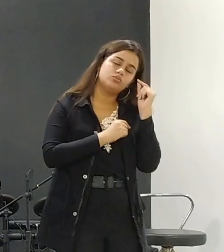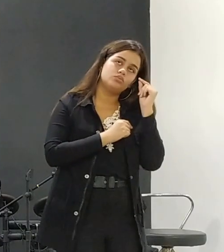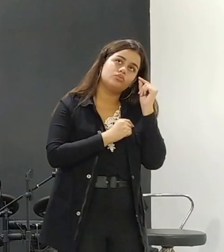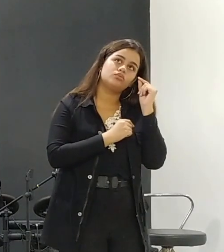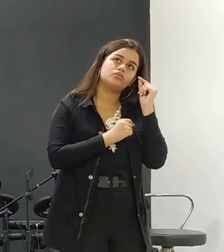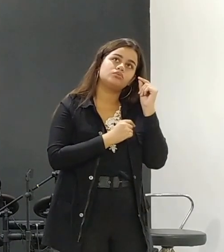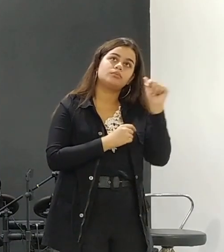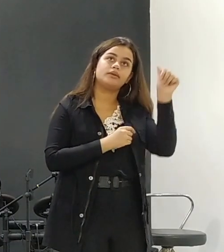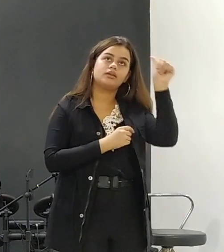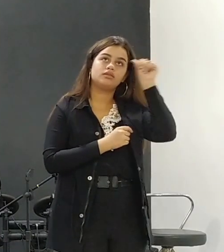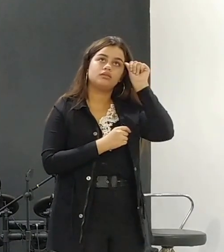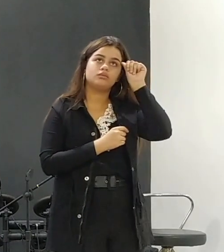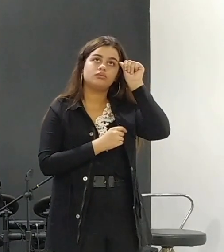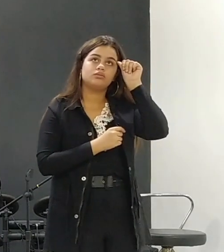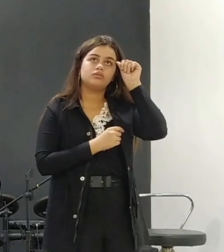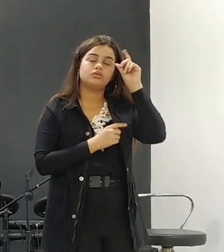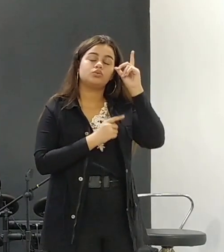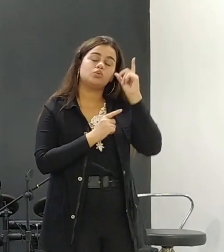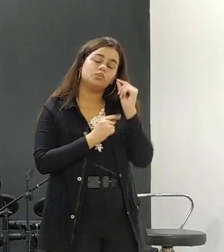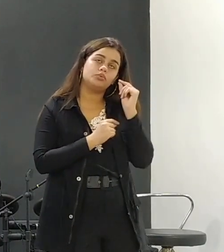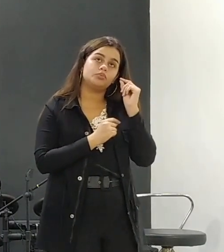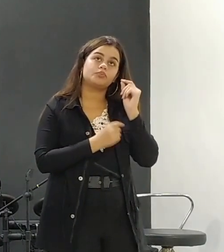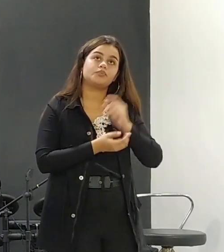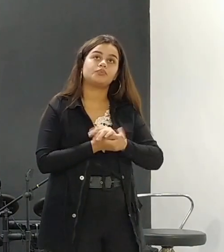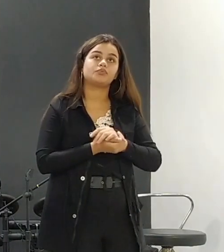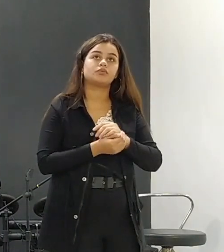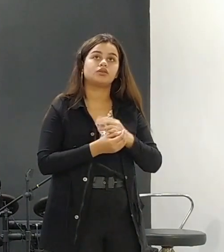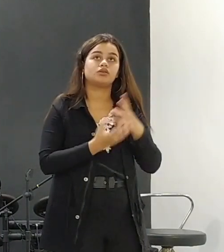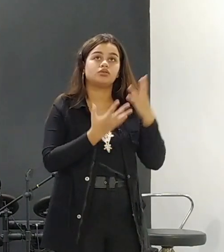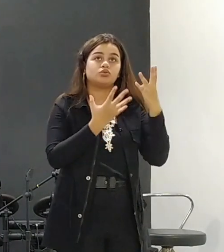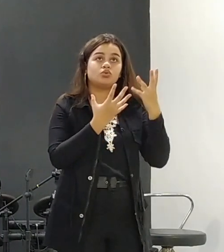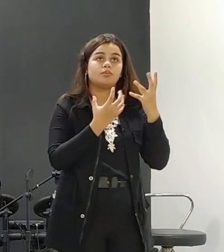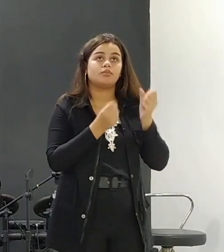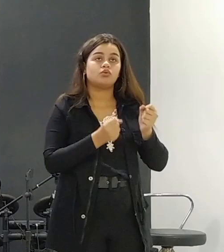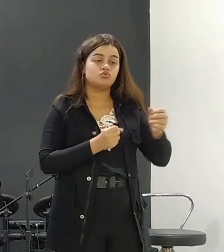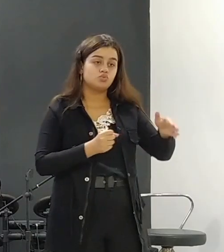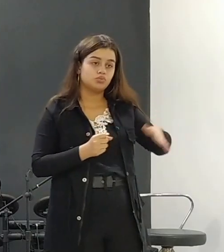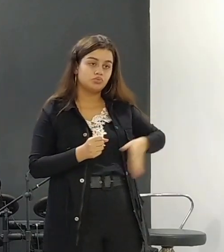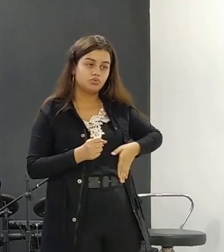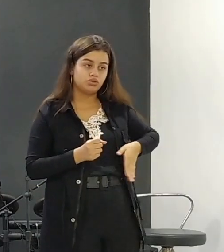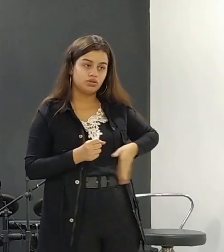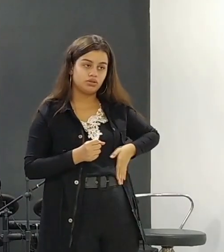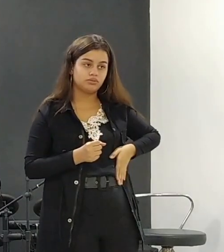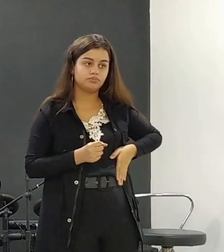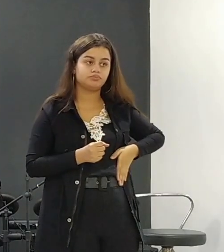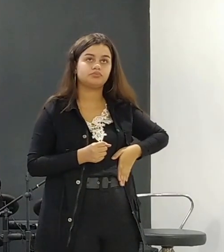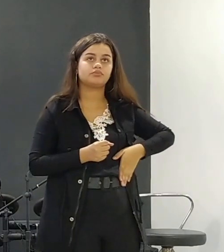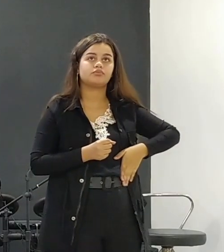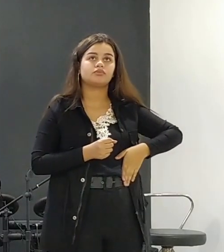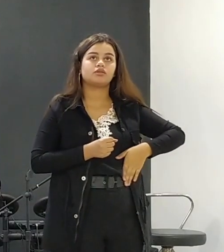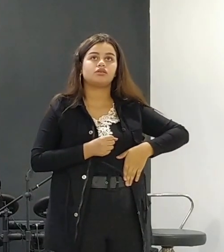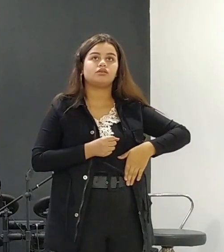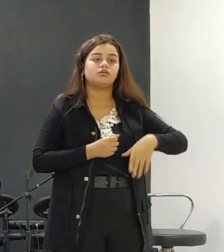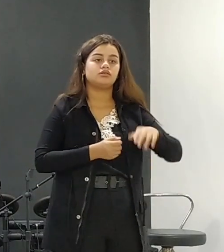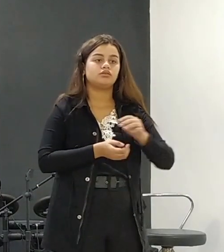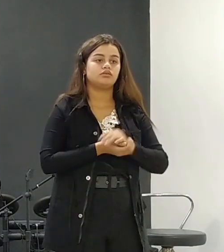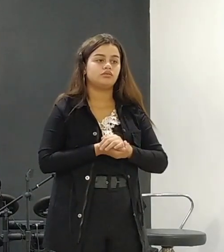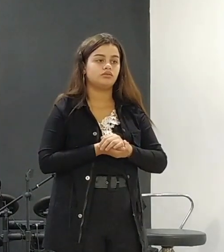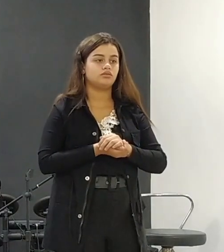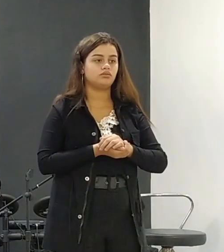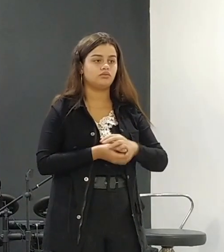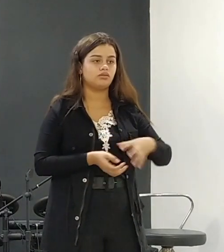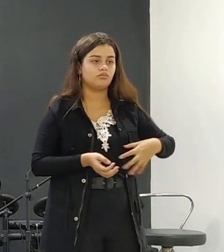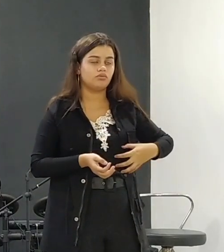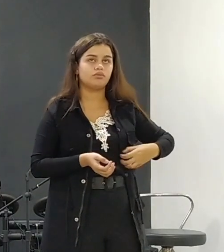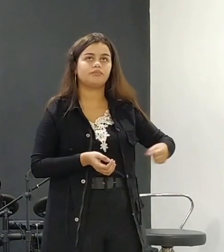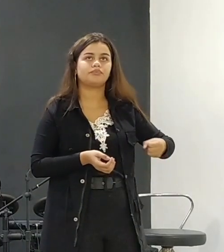sobre Adão, e este adormeceu, e tomou uma das suas costelas, e cerrou a carne em